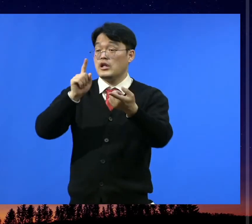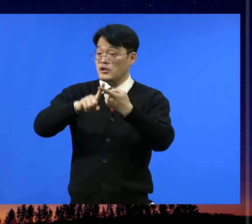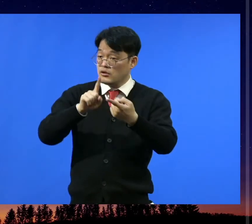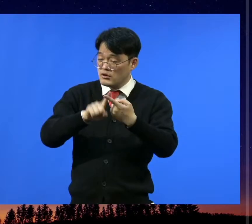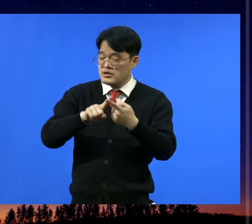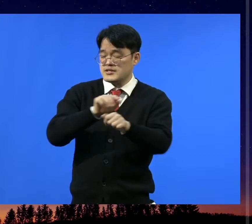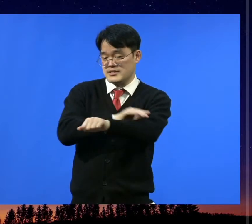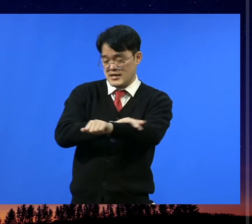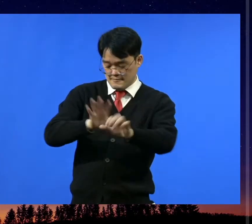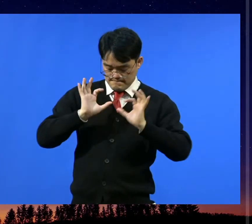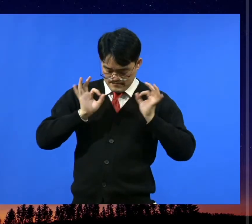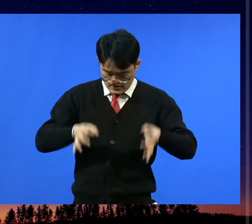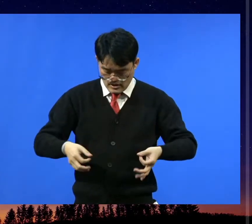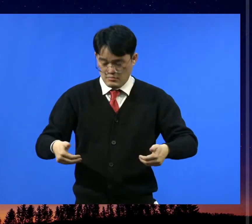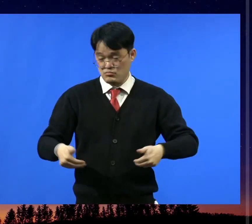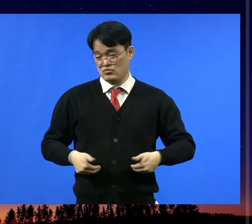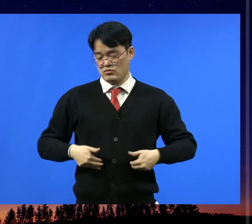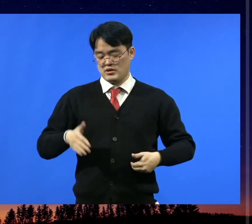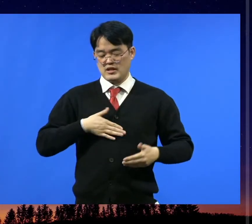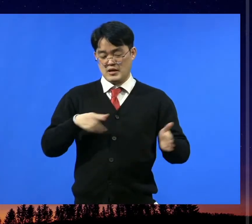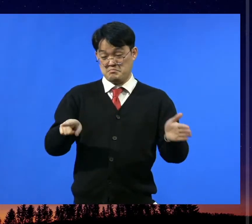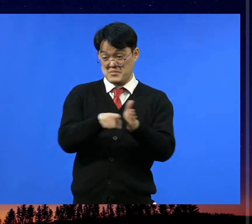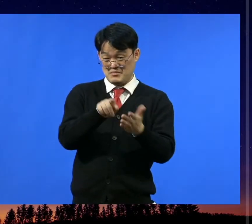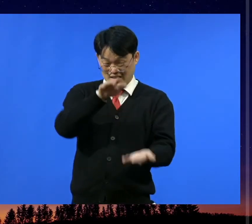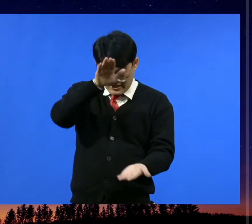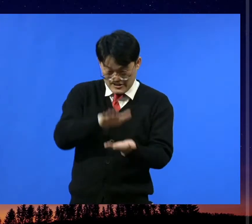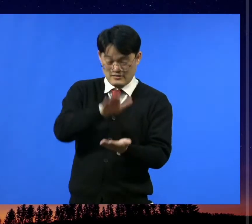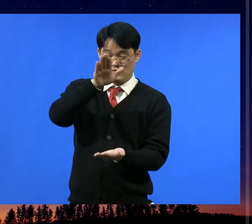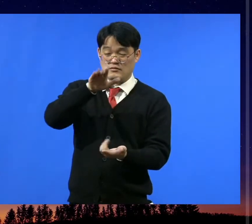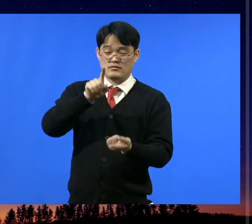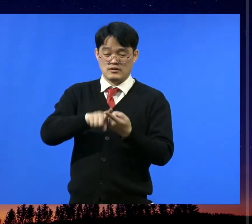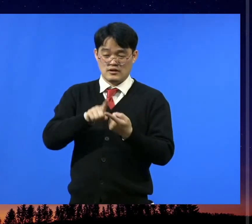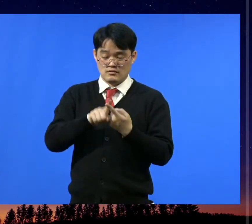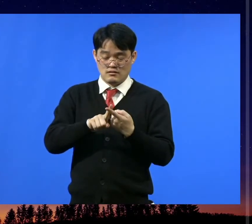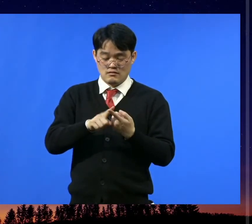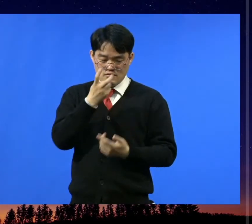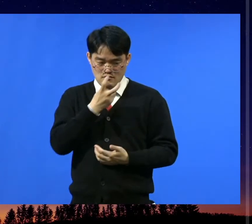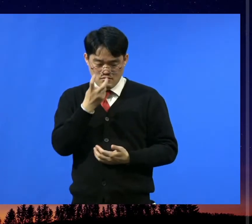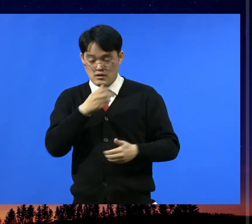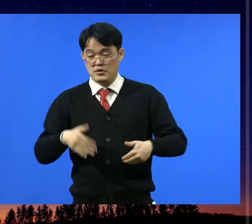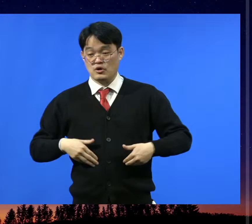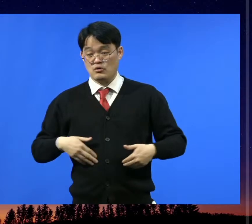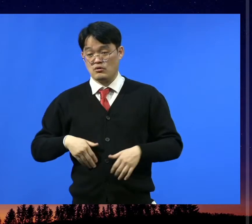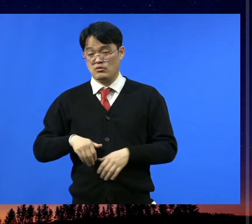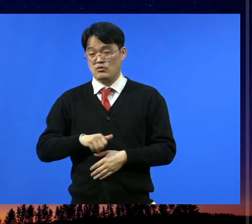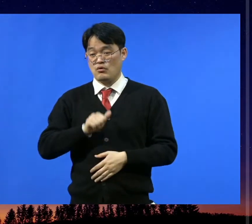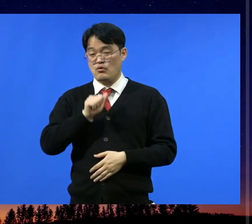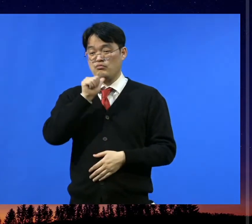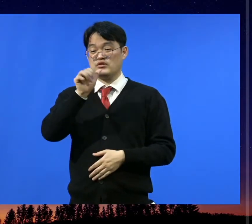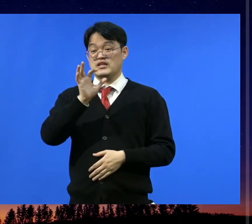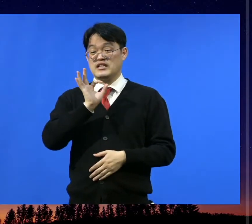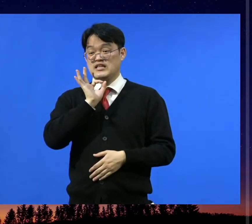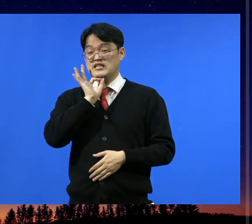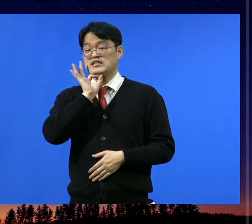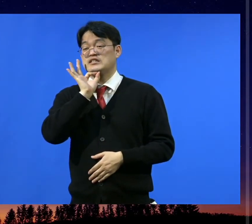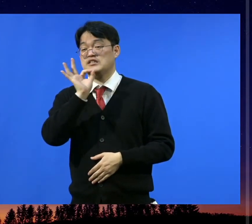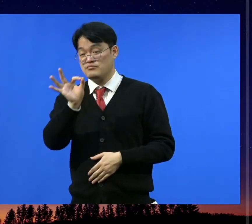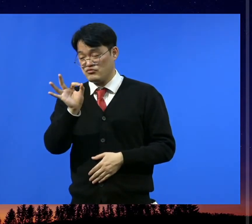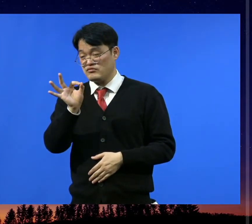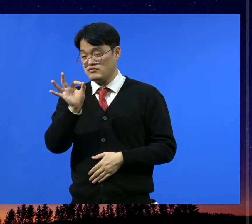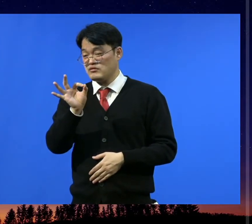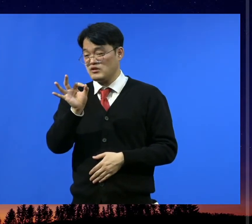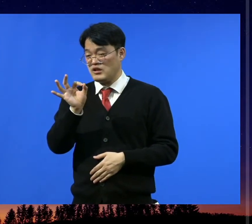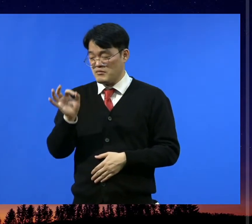내 신앙의 온도를 체크할 수 있어요. 5분 10분만 해도 그냥 막 엉덩이가 막 근질근질하고